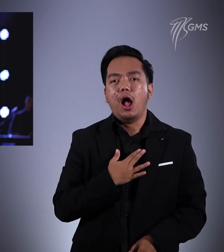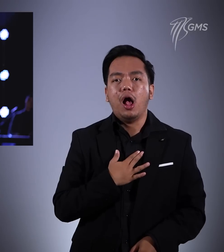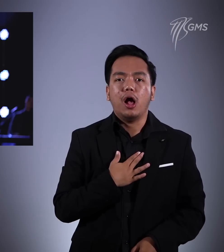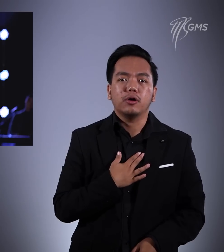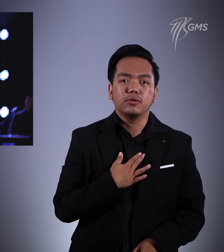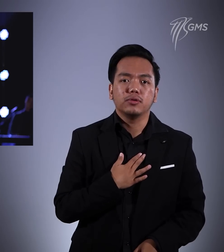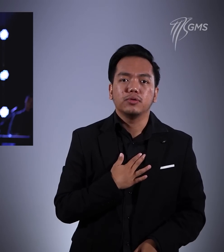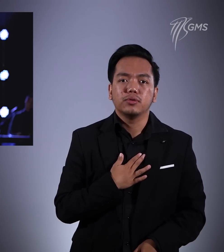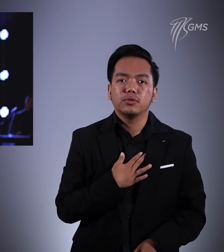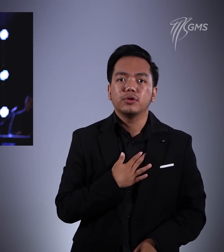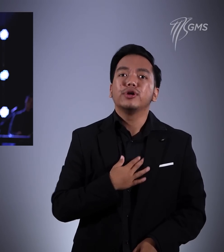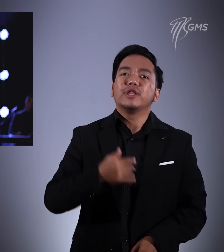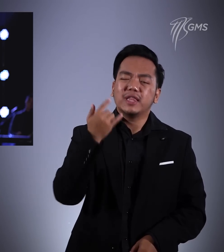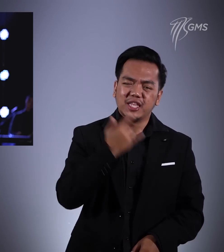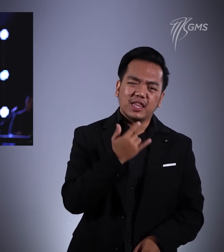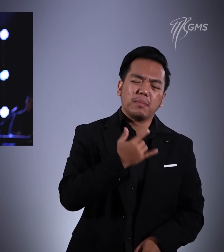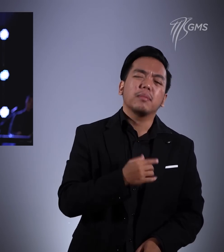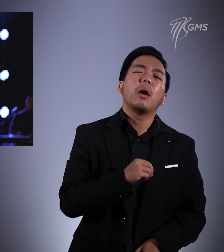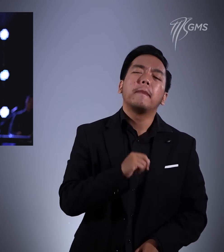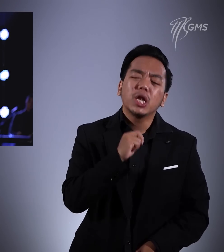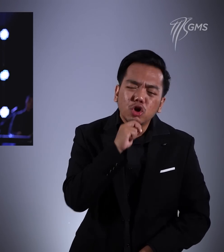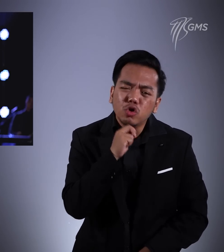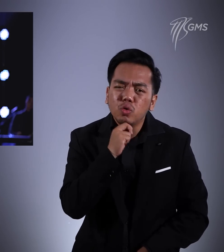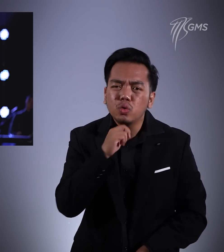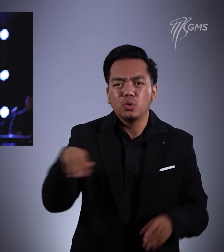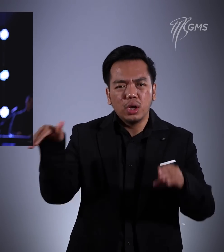happen again, sampai itu terjadi lagi, aku akan menunggu dalam iman.